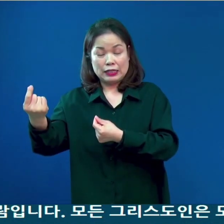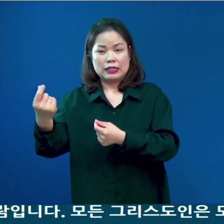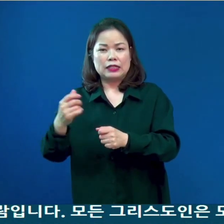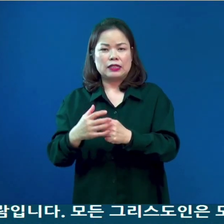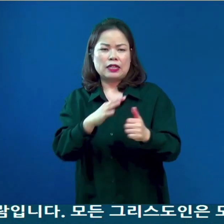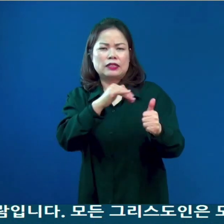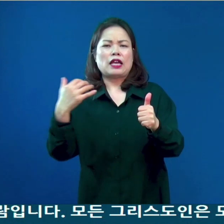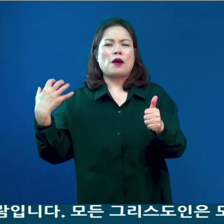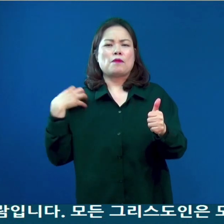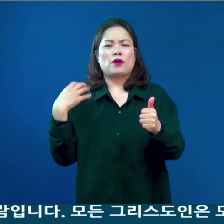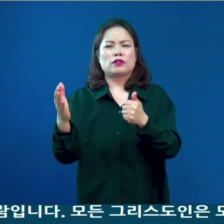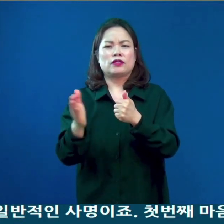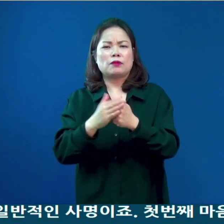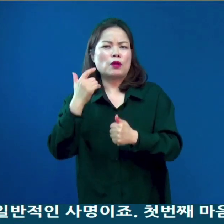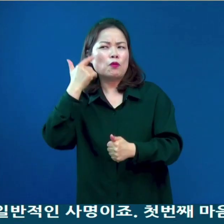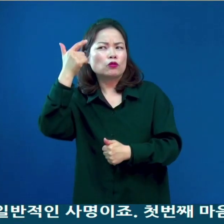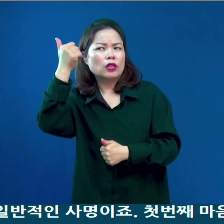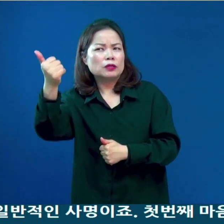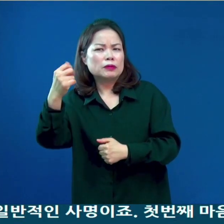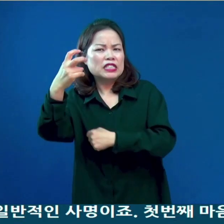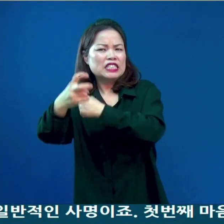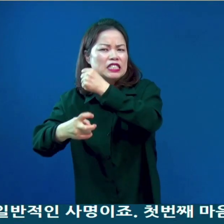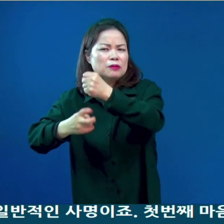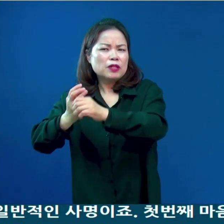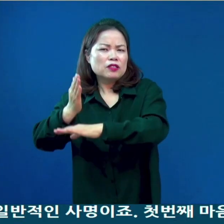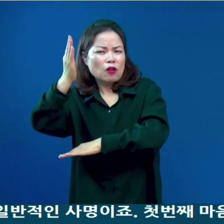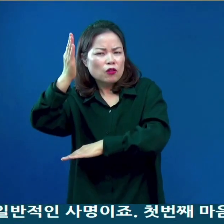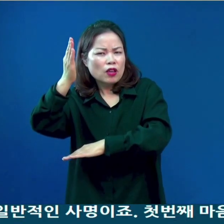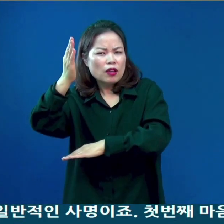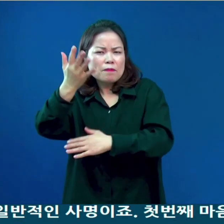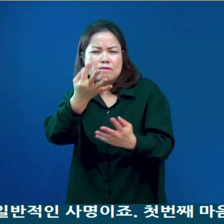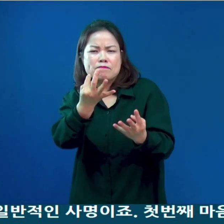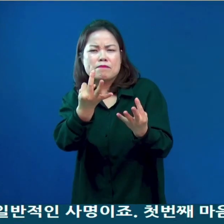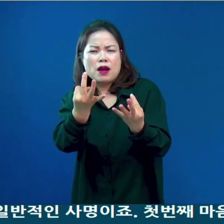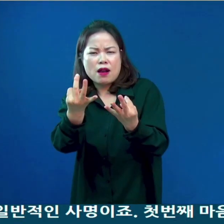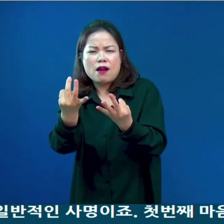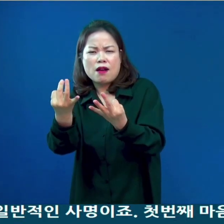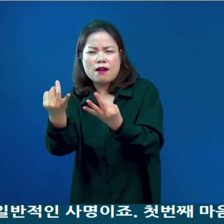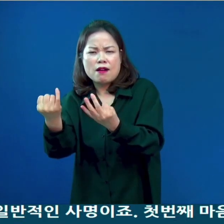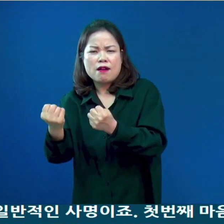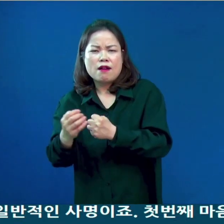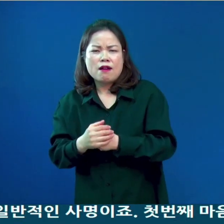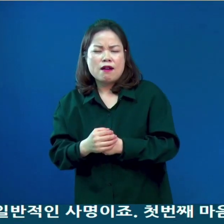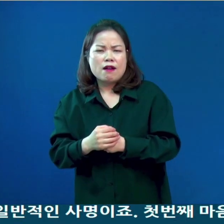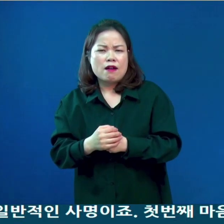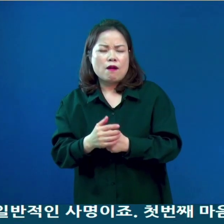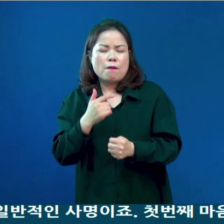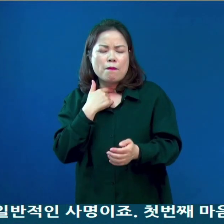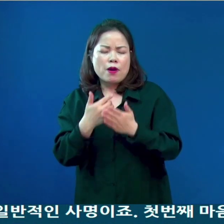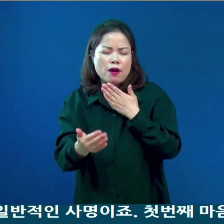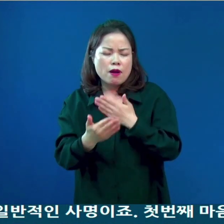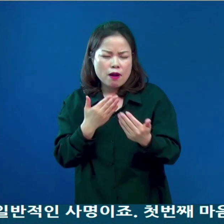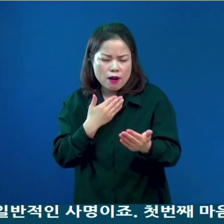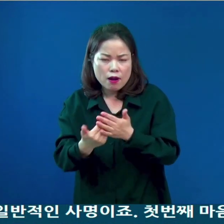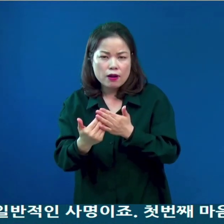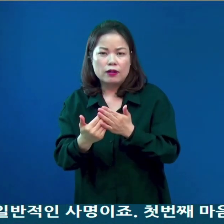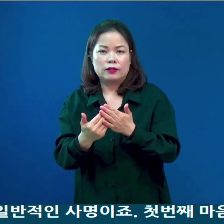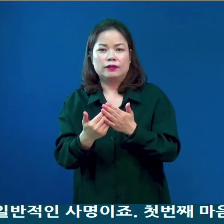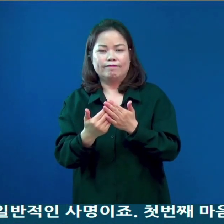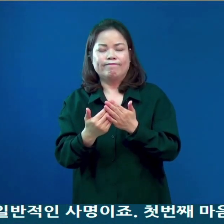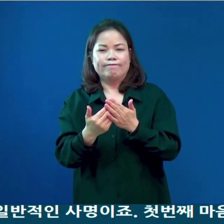하나 때문에 그 20여 년을 참 많은 어려움들을 겪으면서 지금까지